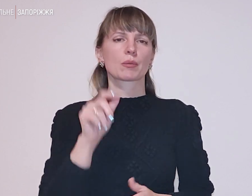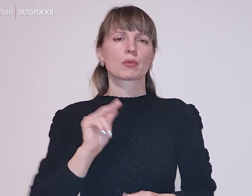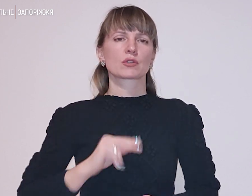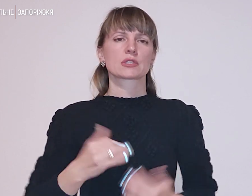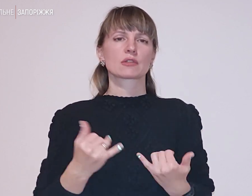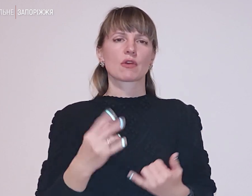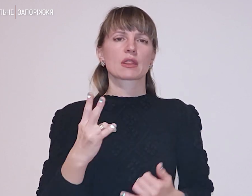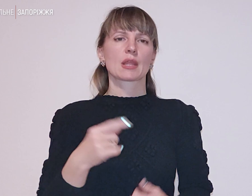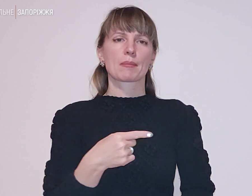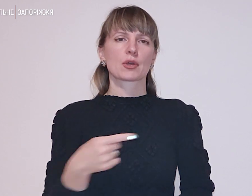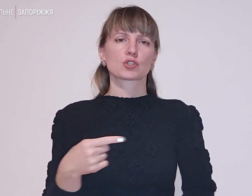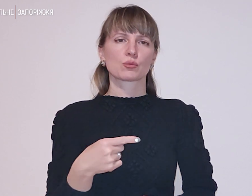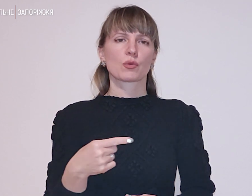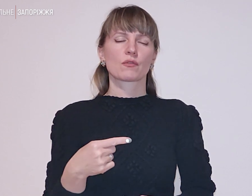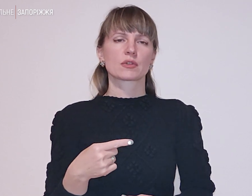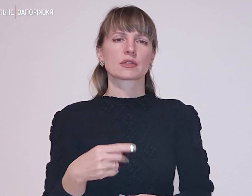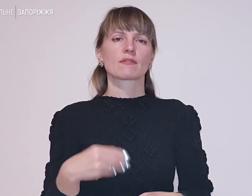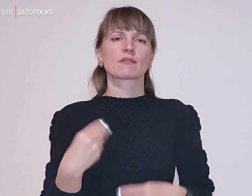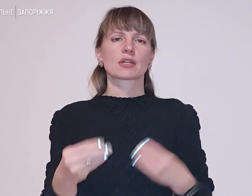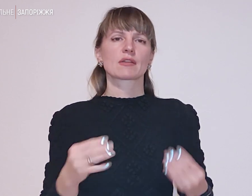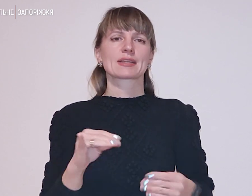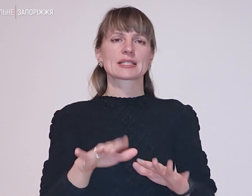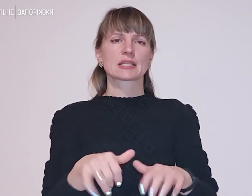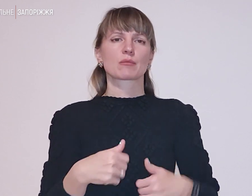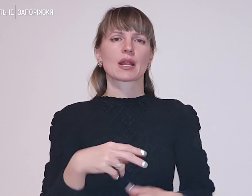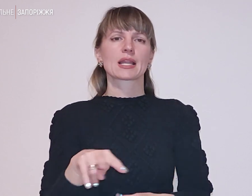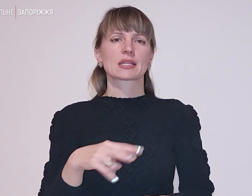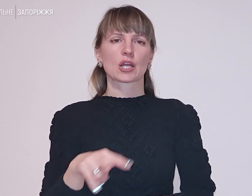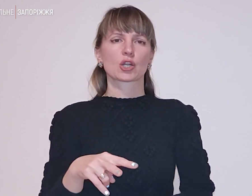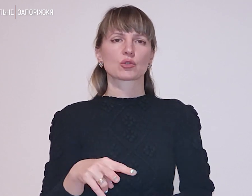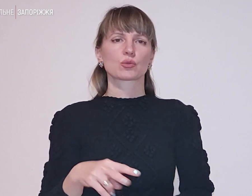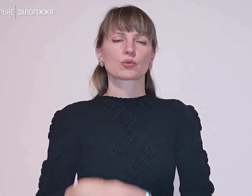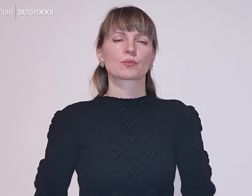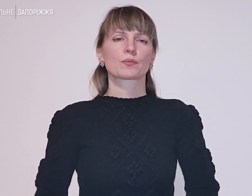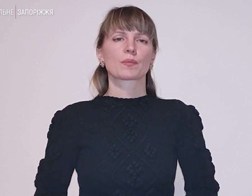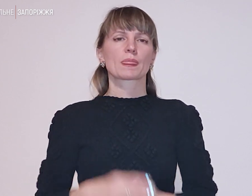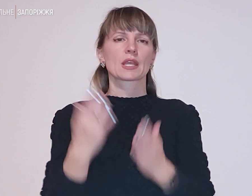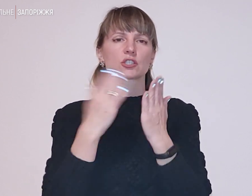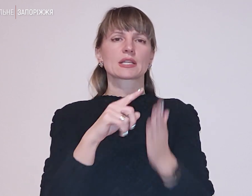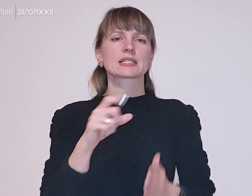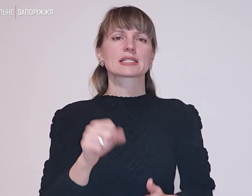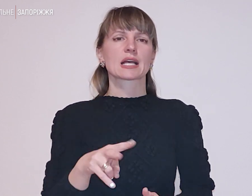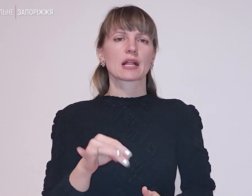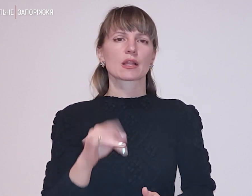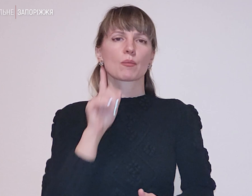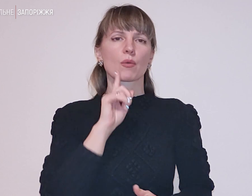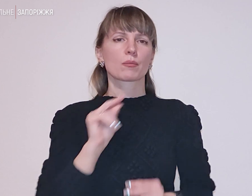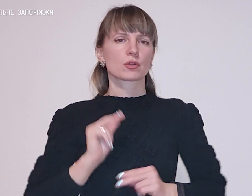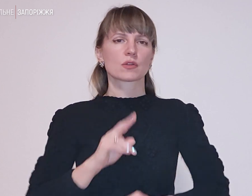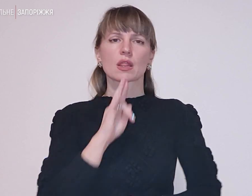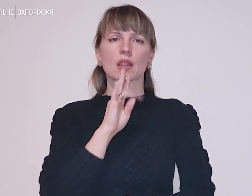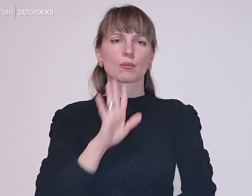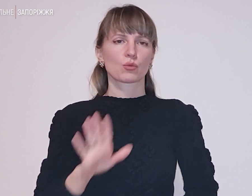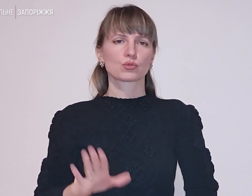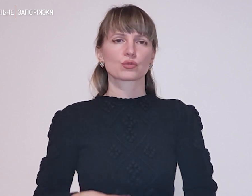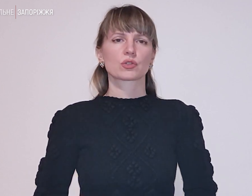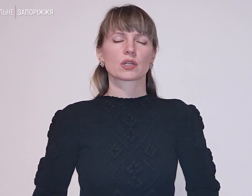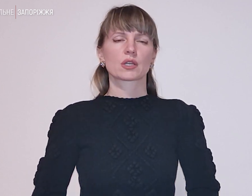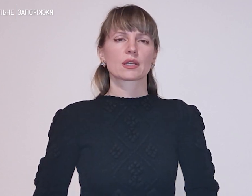на першому поверсі, видавали та забирали літературу. Читальні зали поки що не будуть працювати. Буде працювати